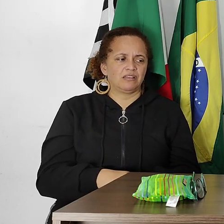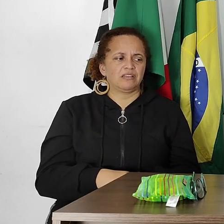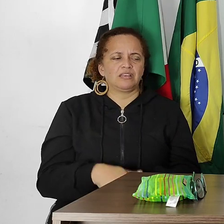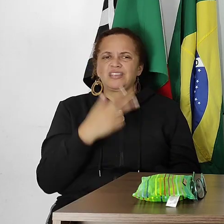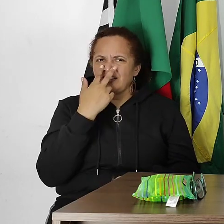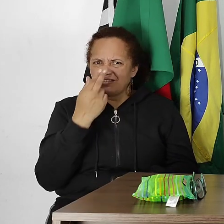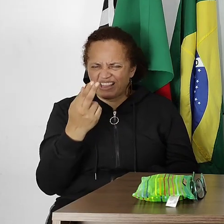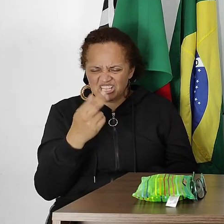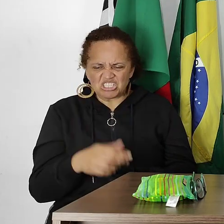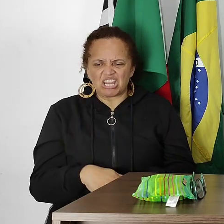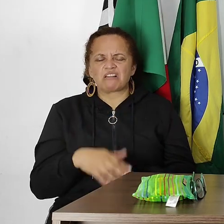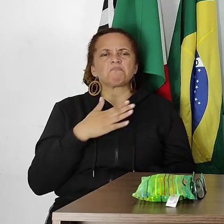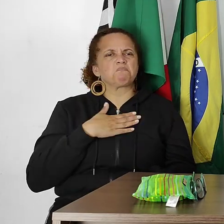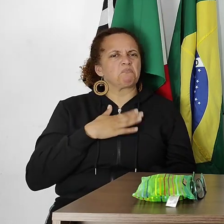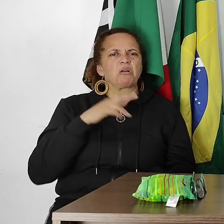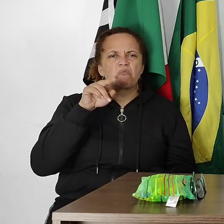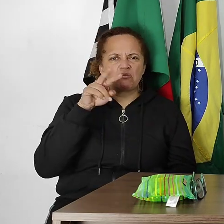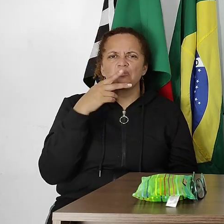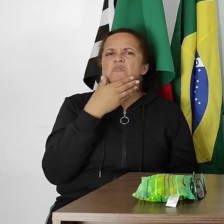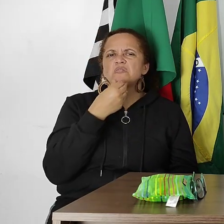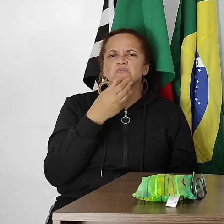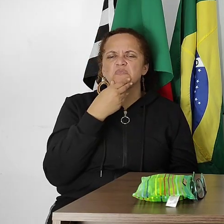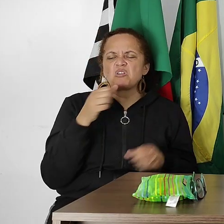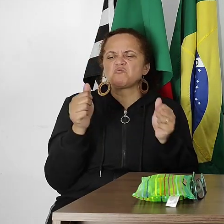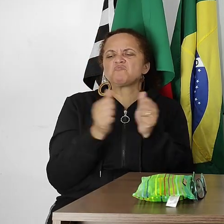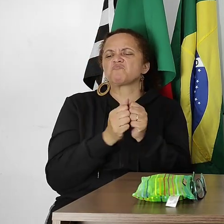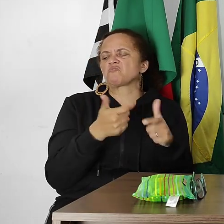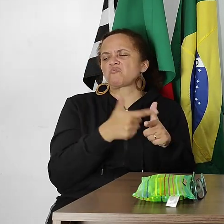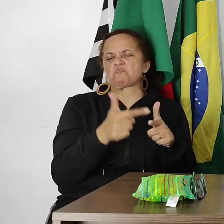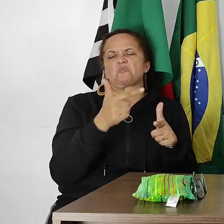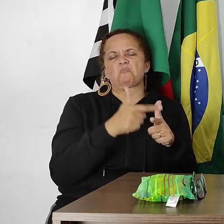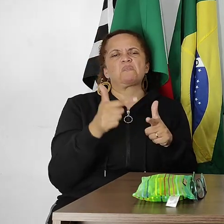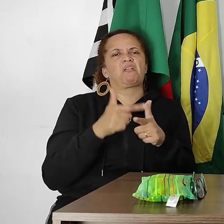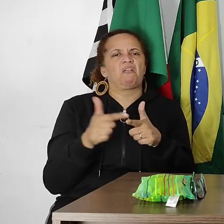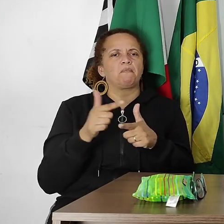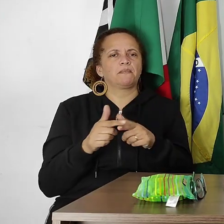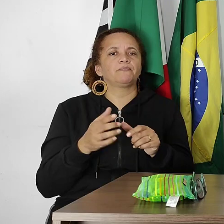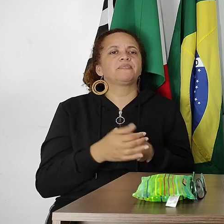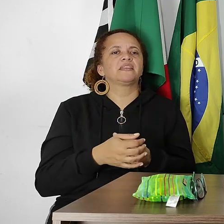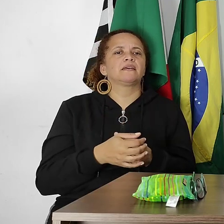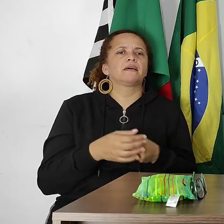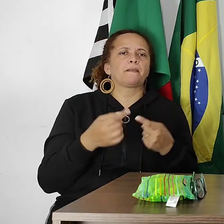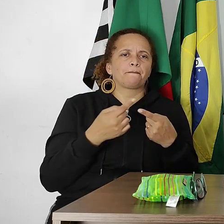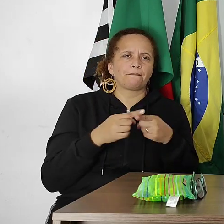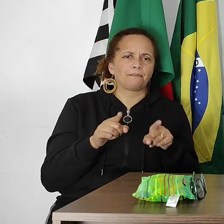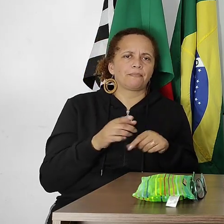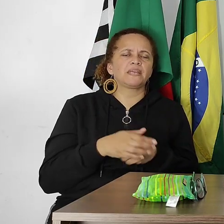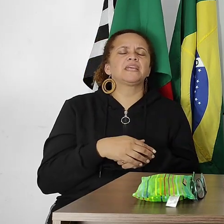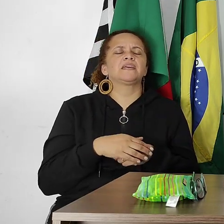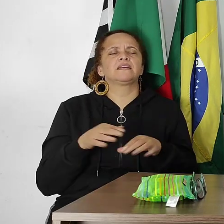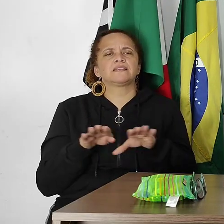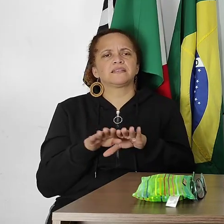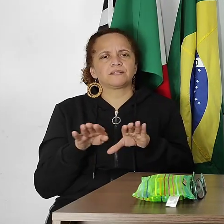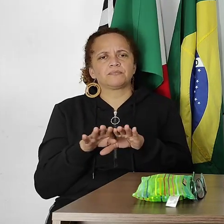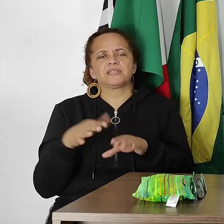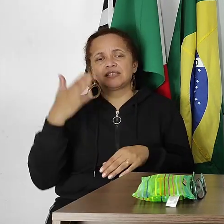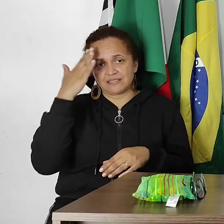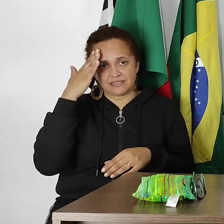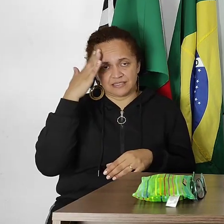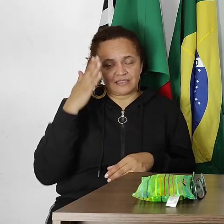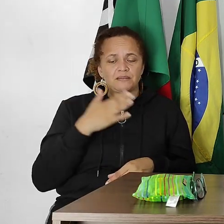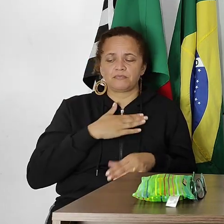desse meu problema, né, e a gente sabe, né, que a família não me deu apoio, minha família não me deu